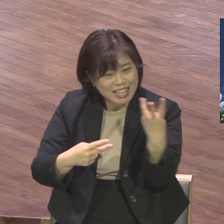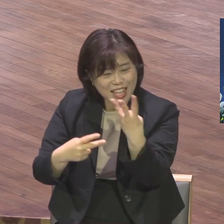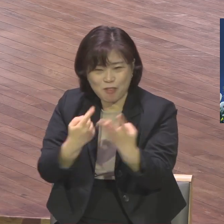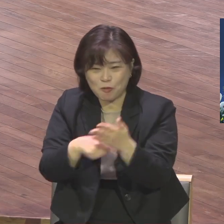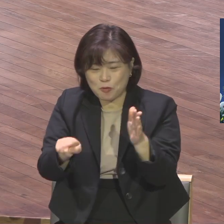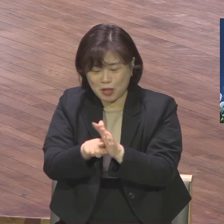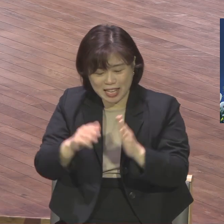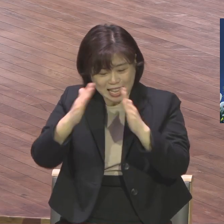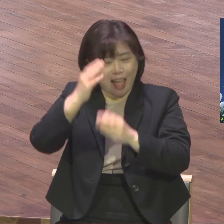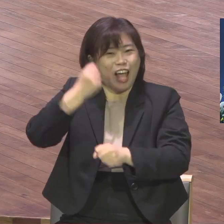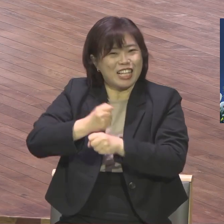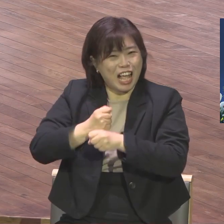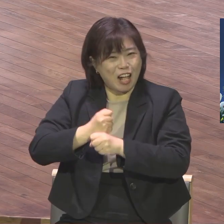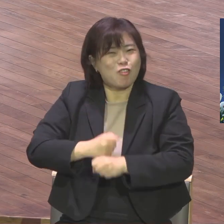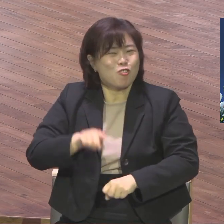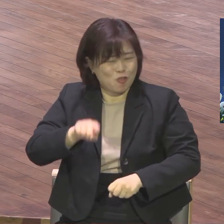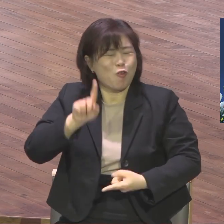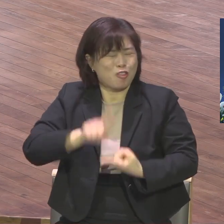아예 여기서 삽시다.